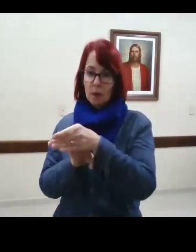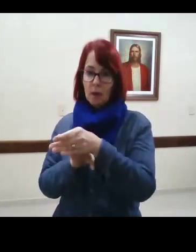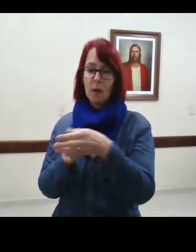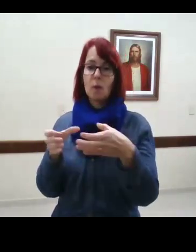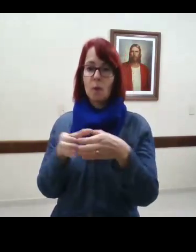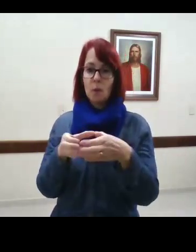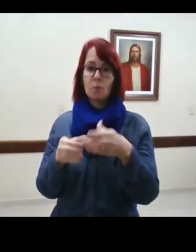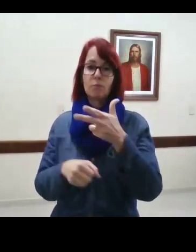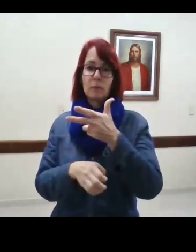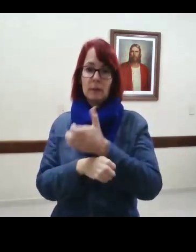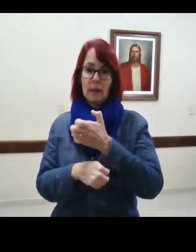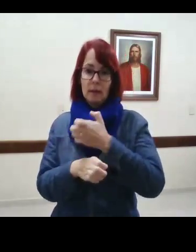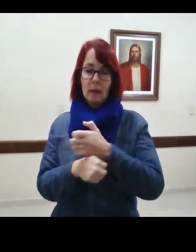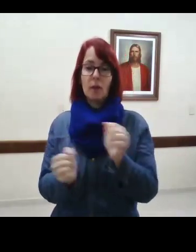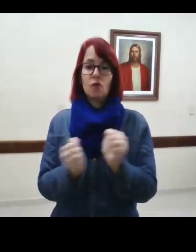conosco nesta manhã.